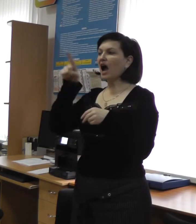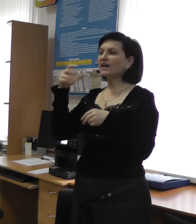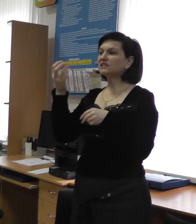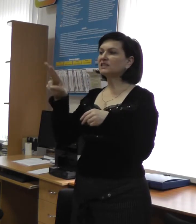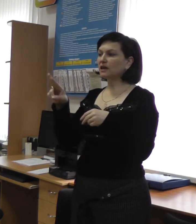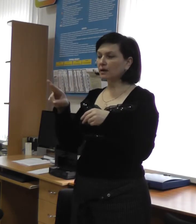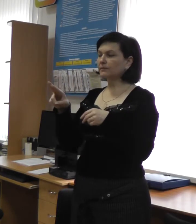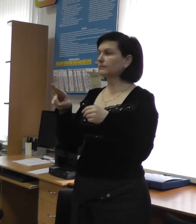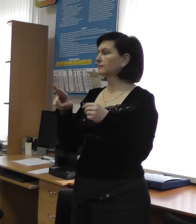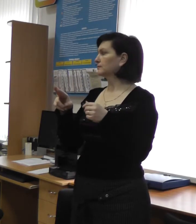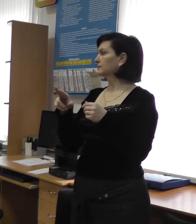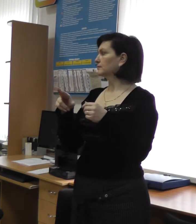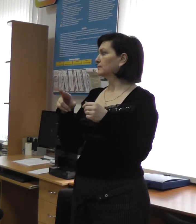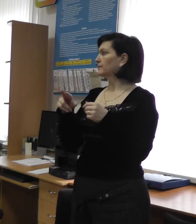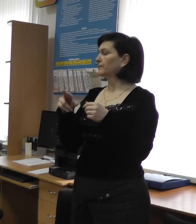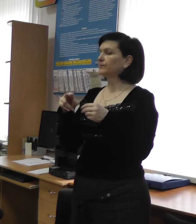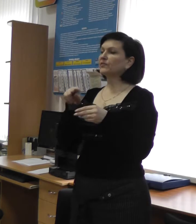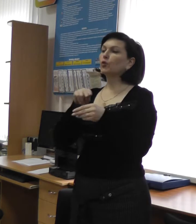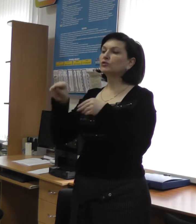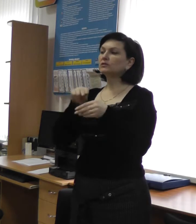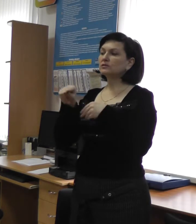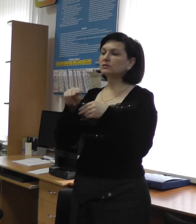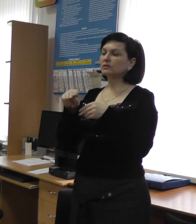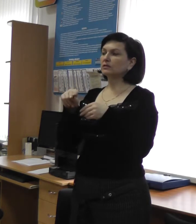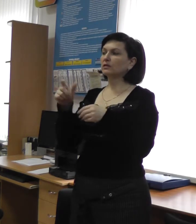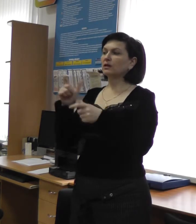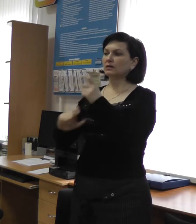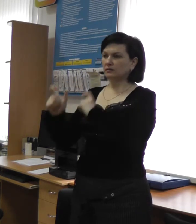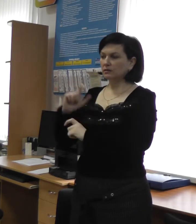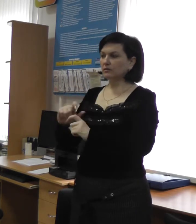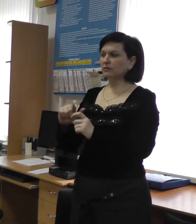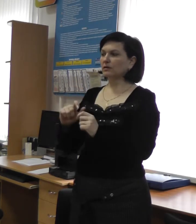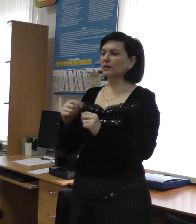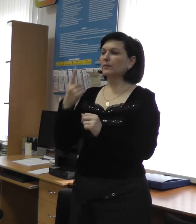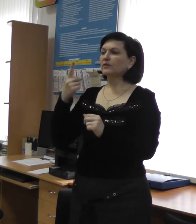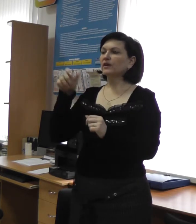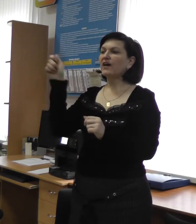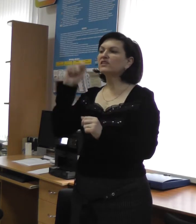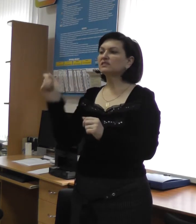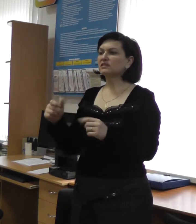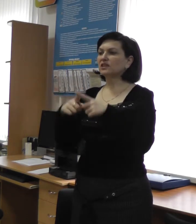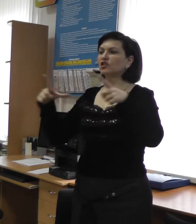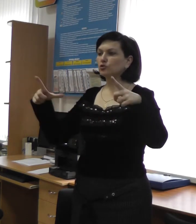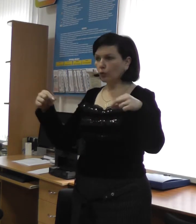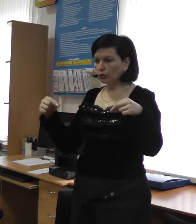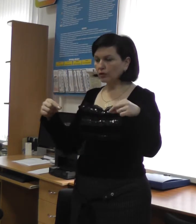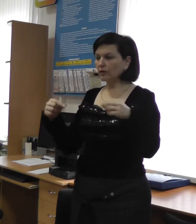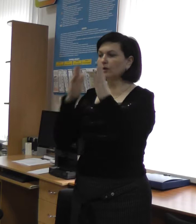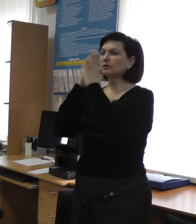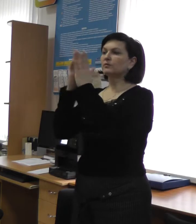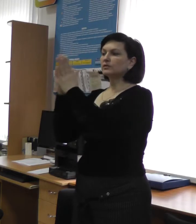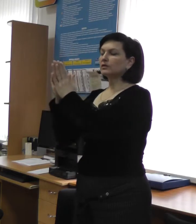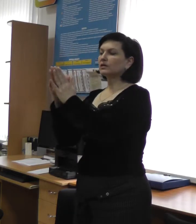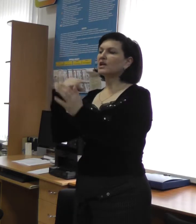имени Белинского, учительская семинария, первые воскресные школы. Никифораки передал из личной библиотеки